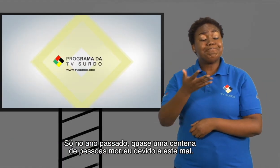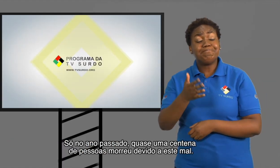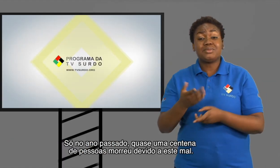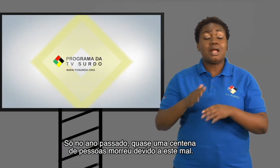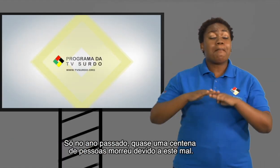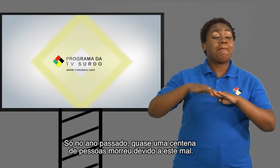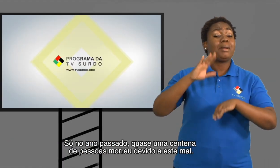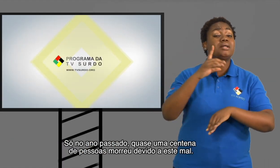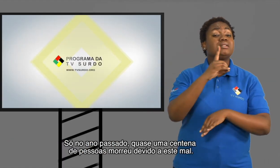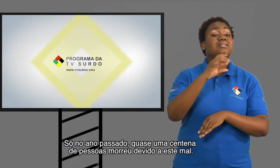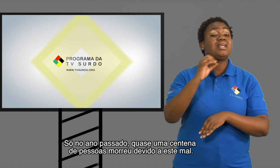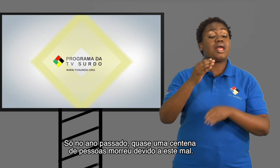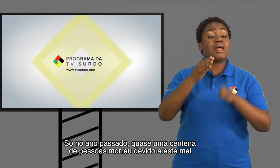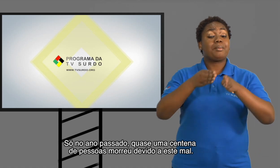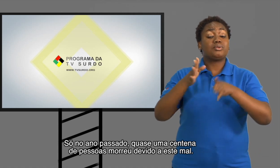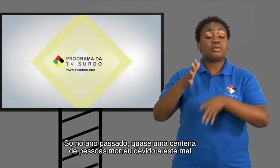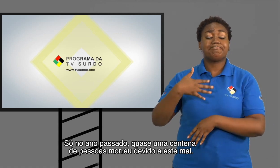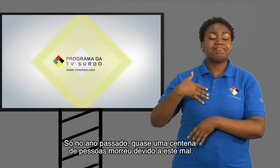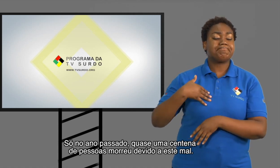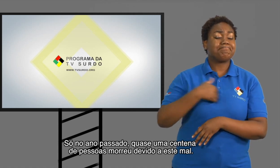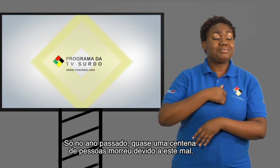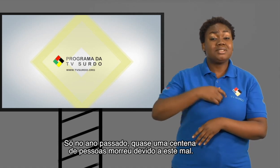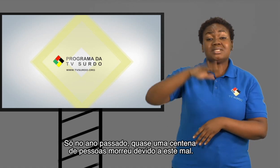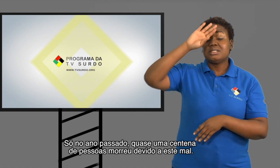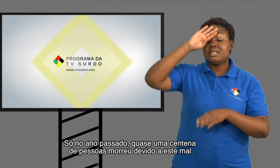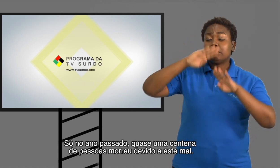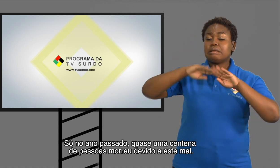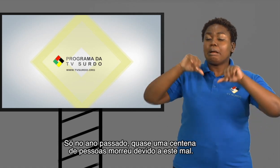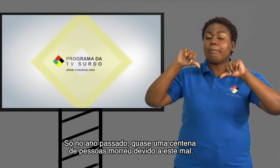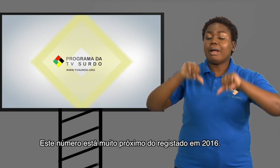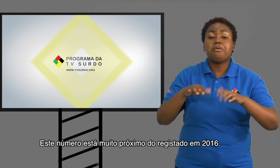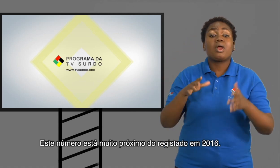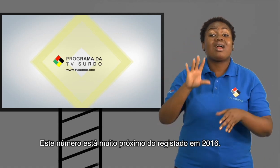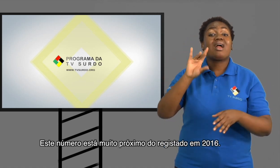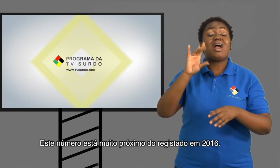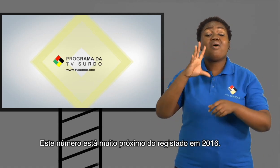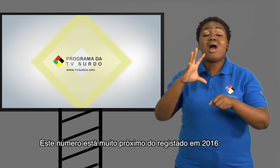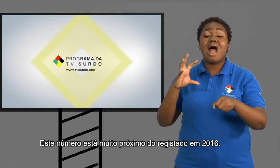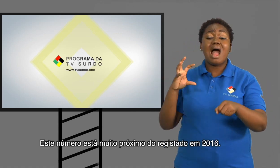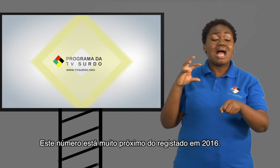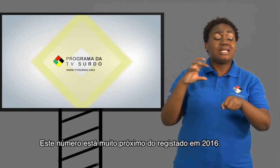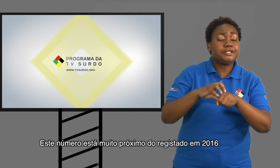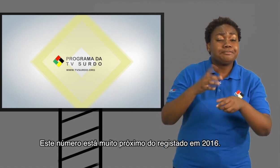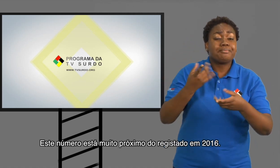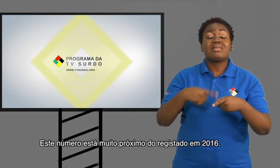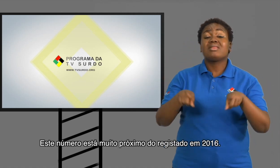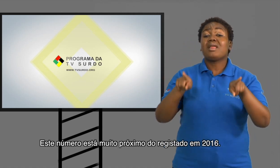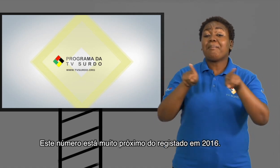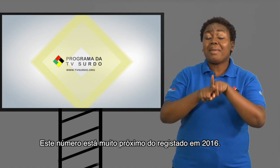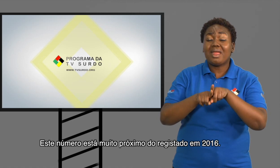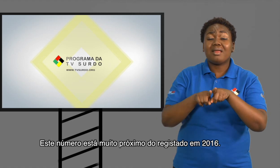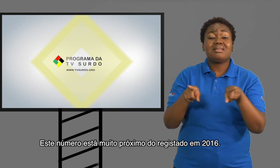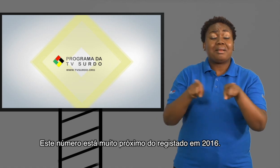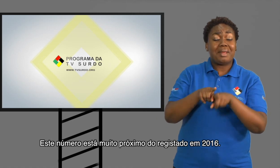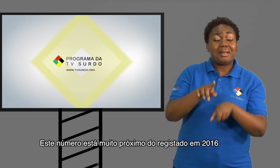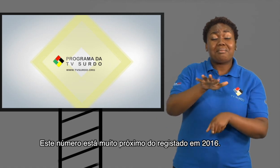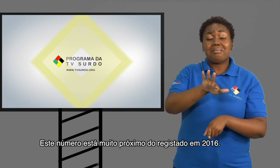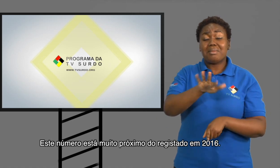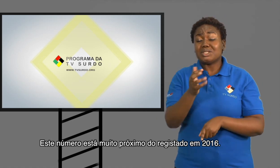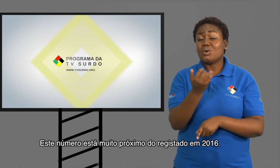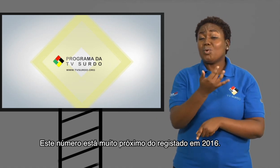Só no ano passado, quase uma centena de pessoas morreu devido a este mal. Este ano está muito próximo do registrado